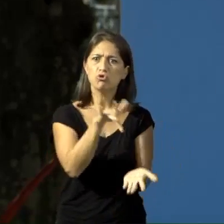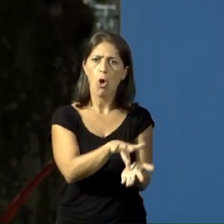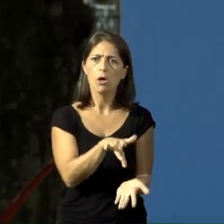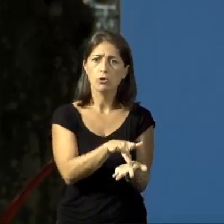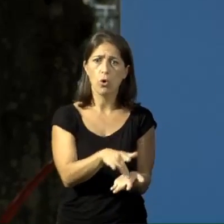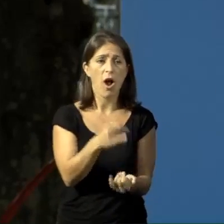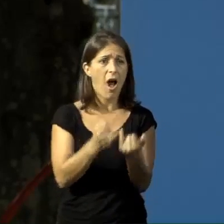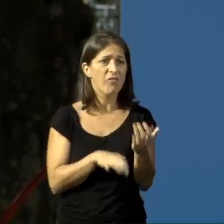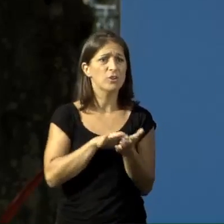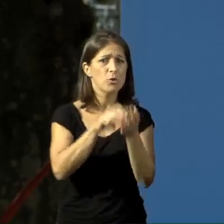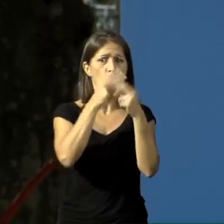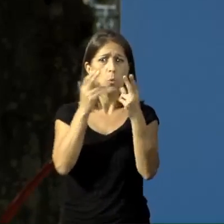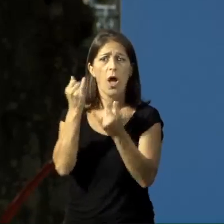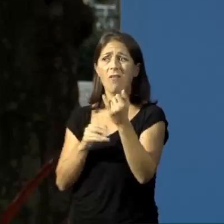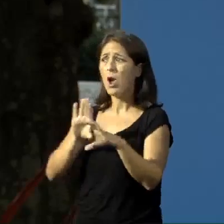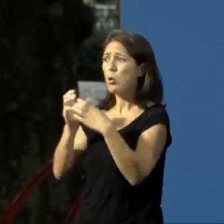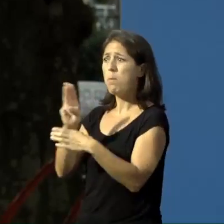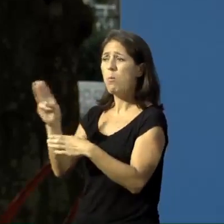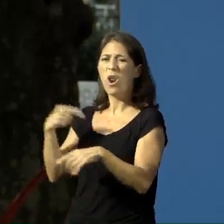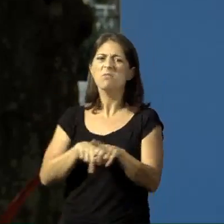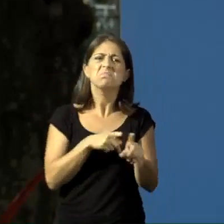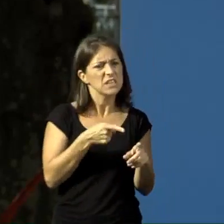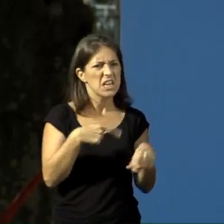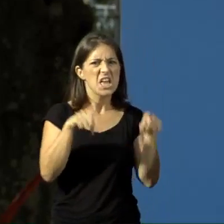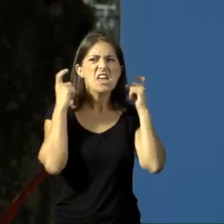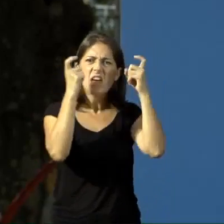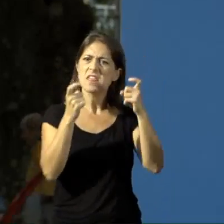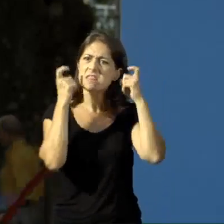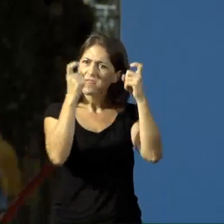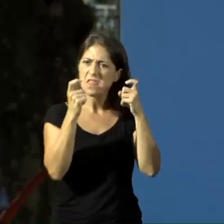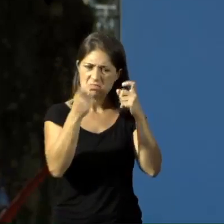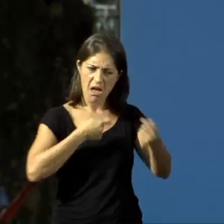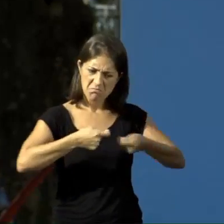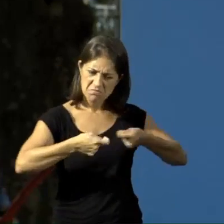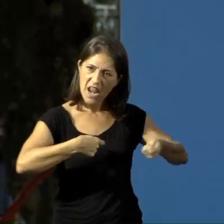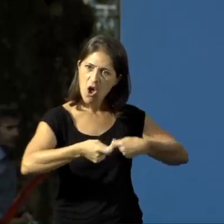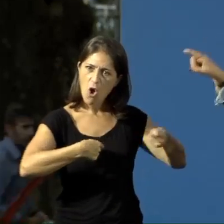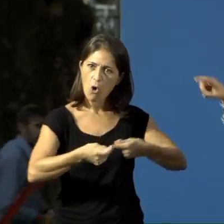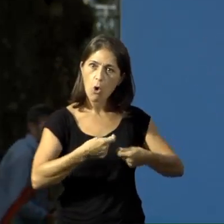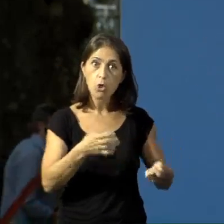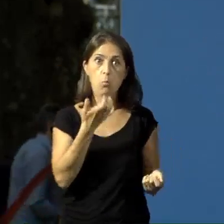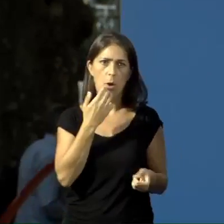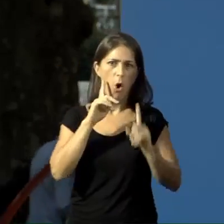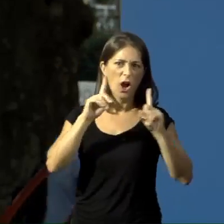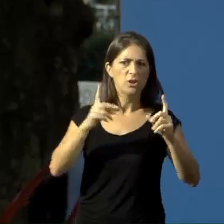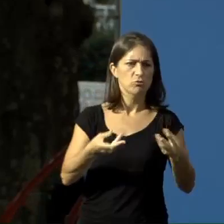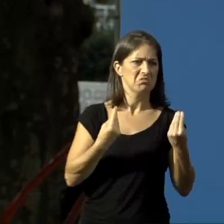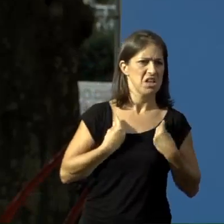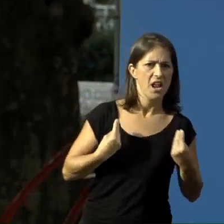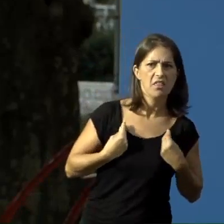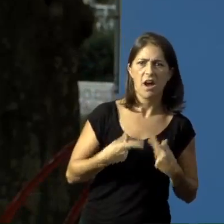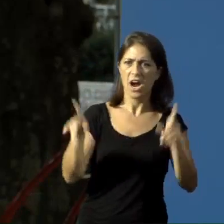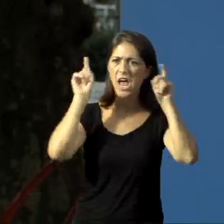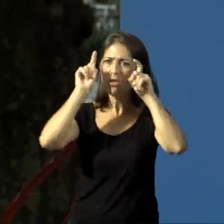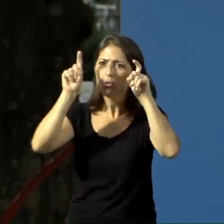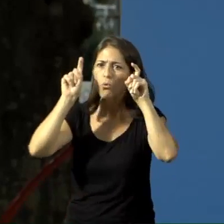públicos cos que o Partido Popular pretende facer negocio. Negocio ca sanidade, negocio ca